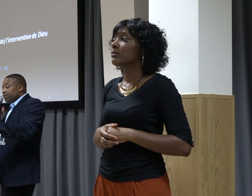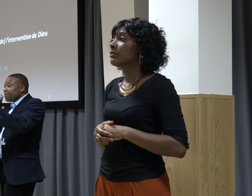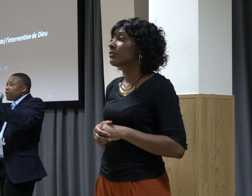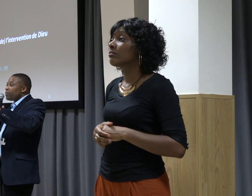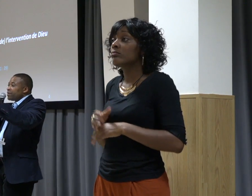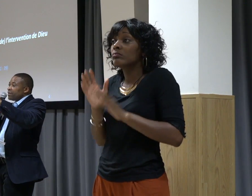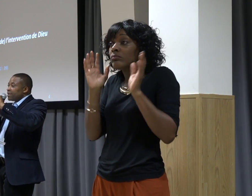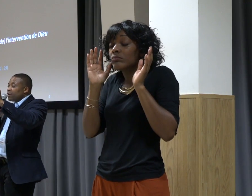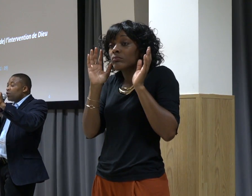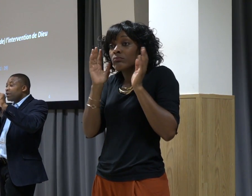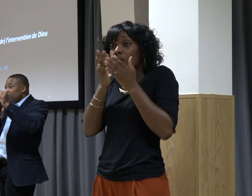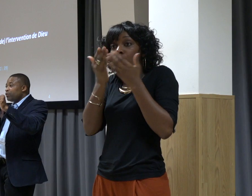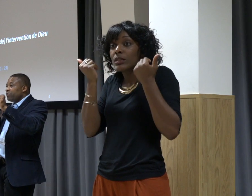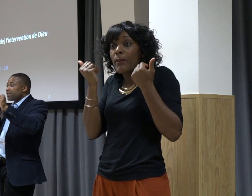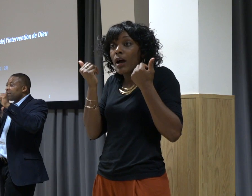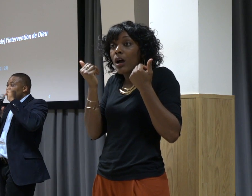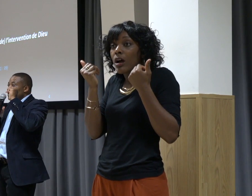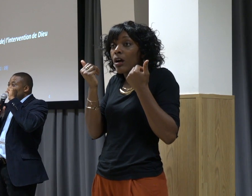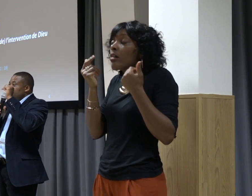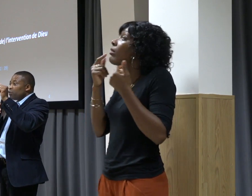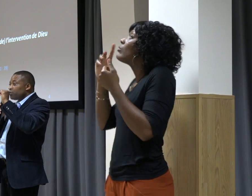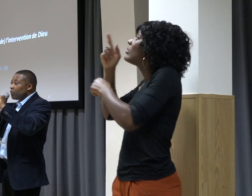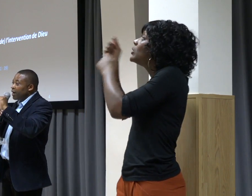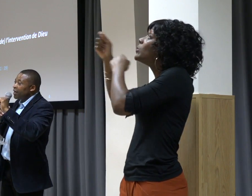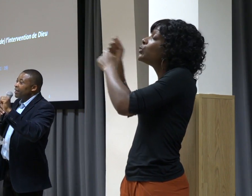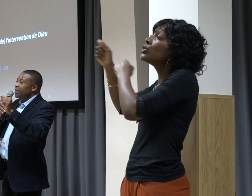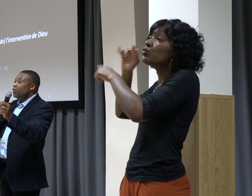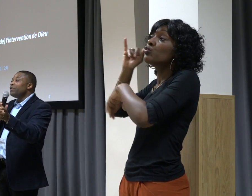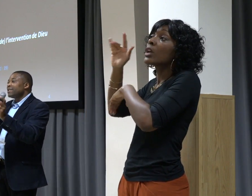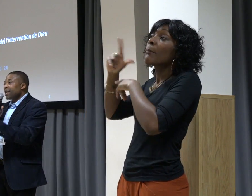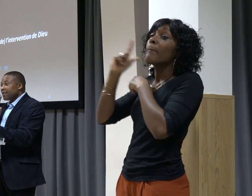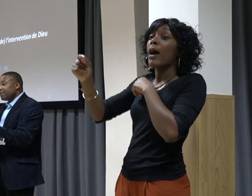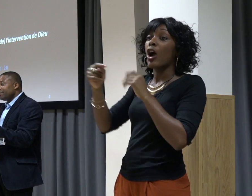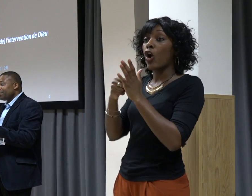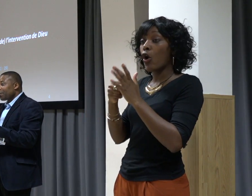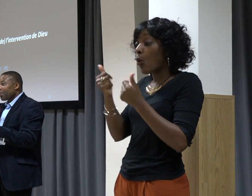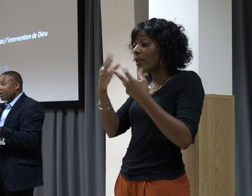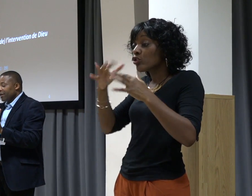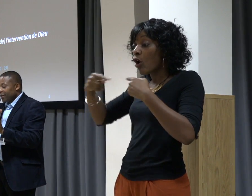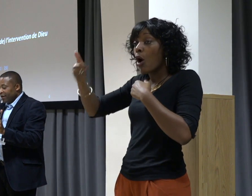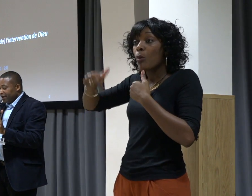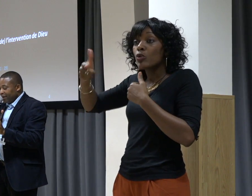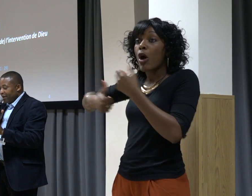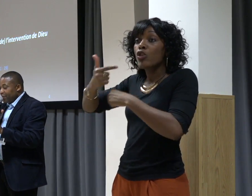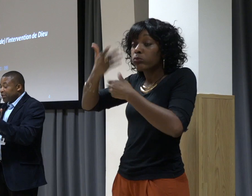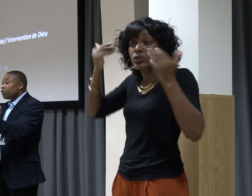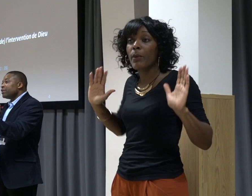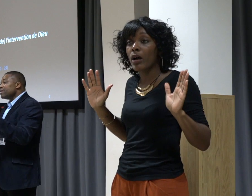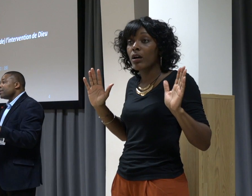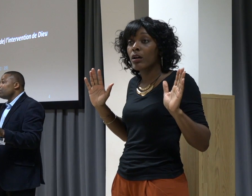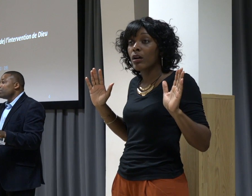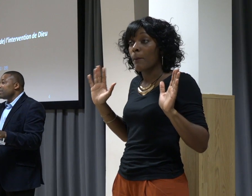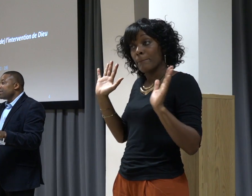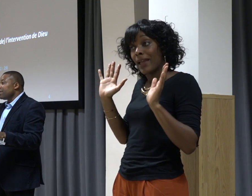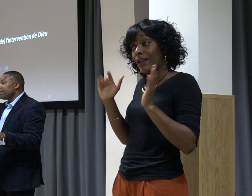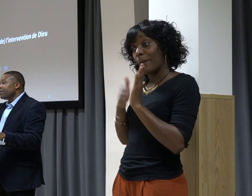Je ne sais pas combien de temps s'est déroulé entre les deux versets, entre les versets 2, 3 et le verset 4. Mais ce que le texte